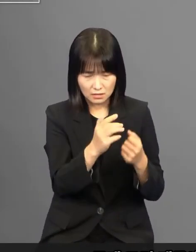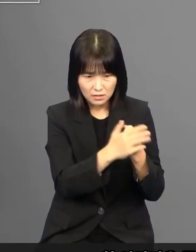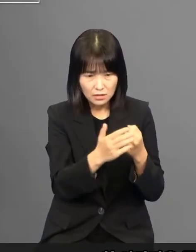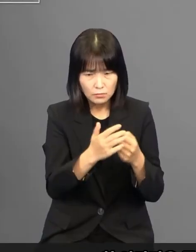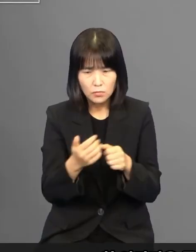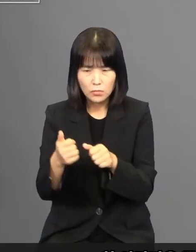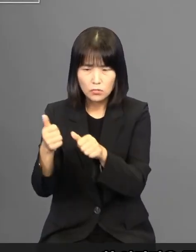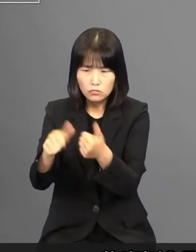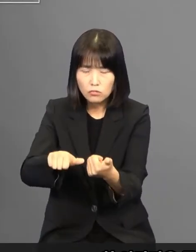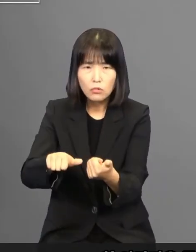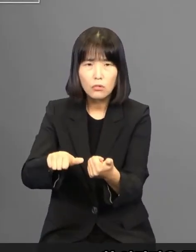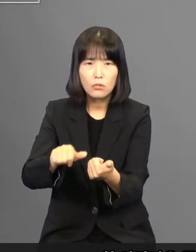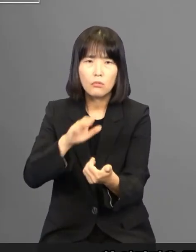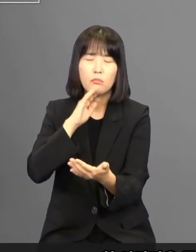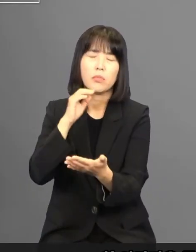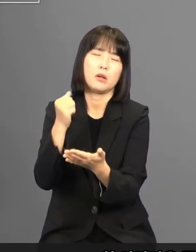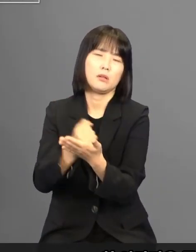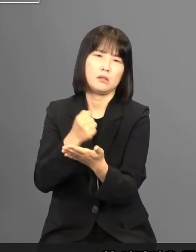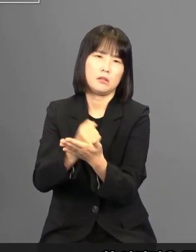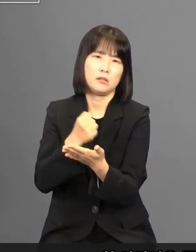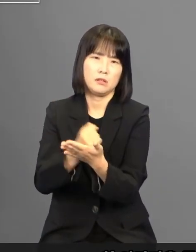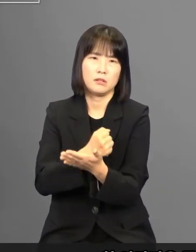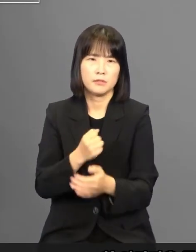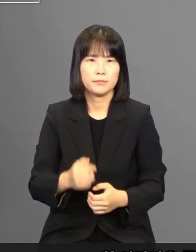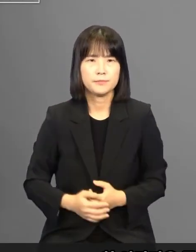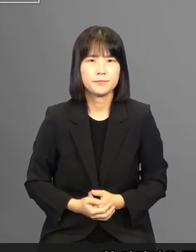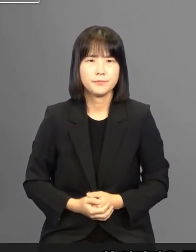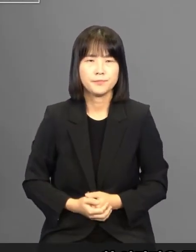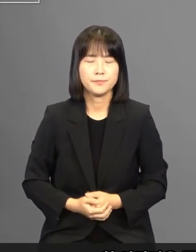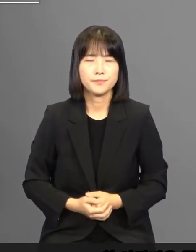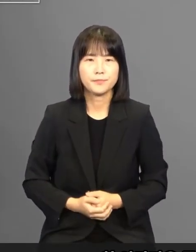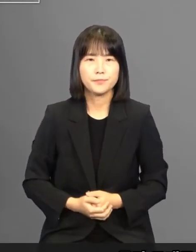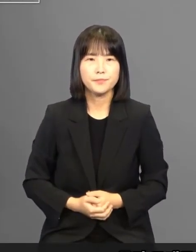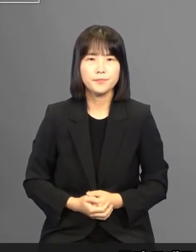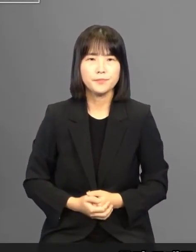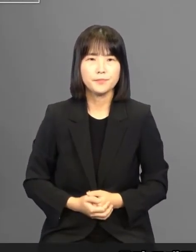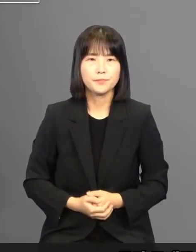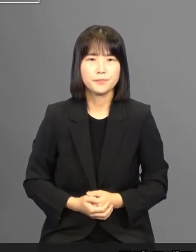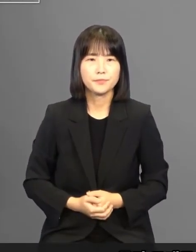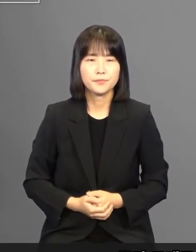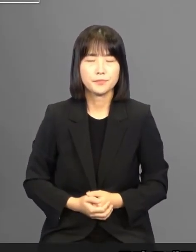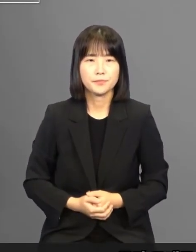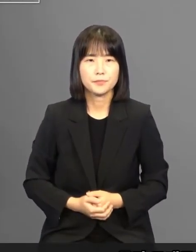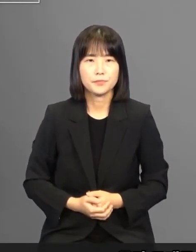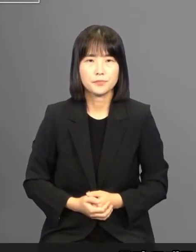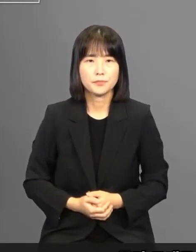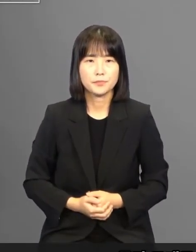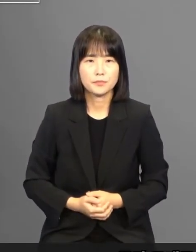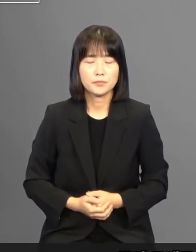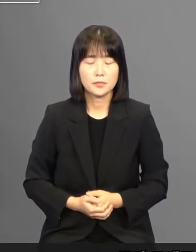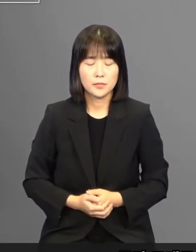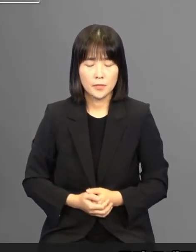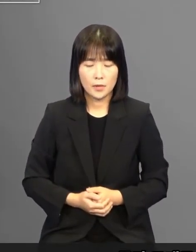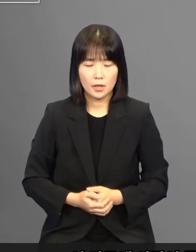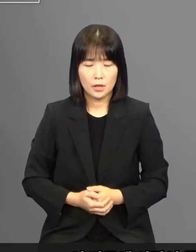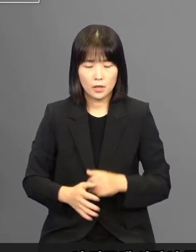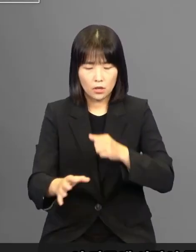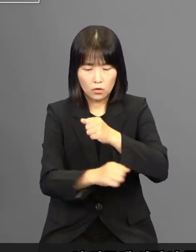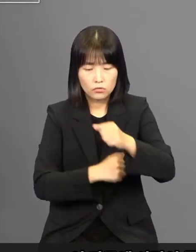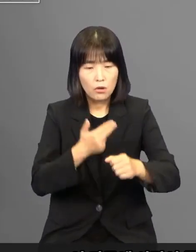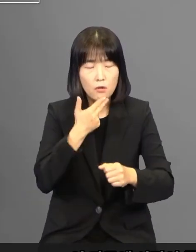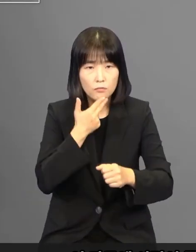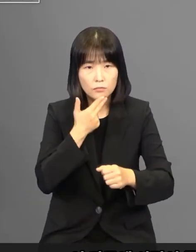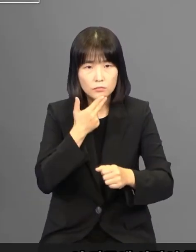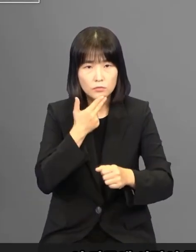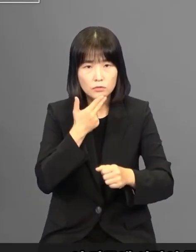하는 것, 참 안타까운 죽음이 아닐 수가 없습니다. 문자 그대로 소출이 없는 흉년보다 이